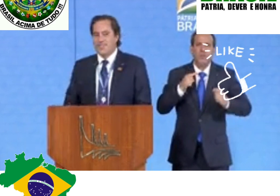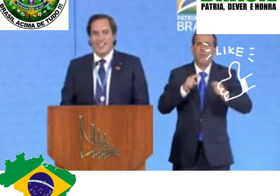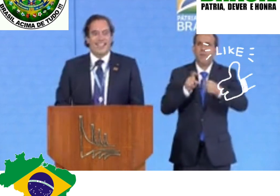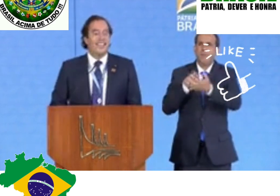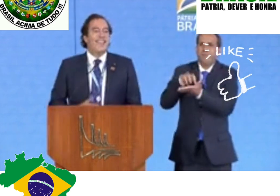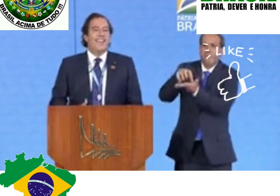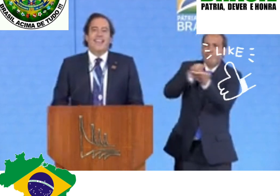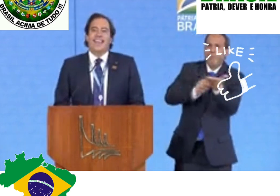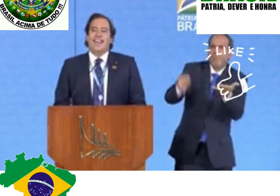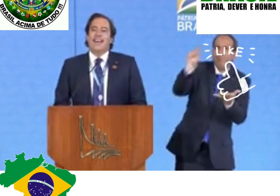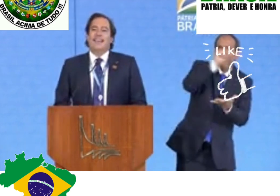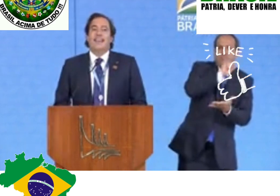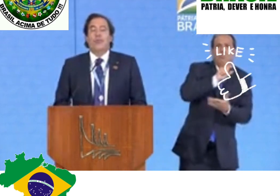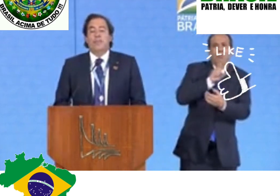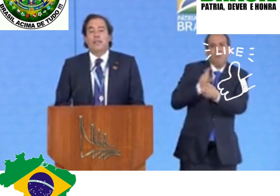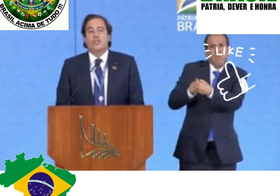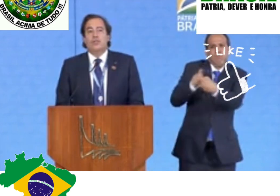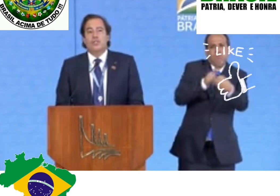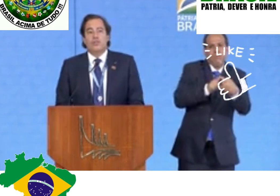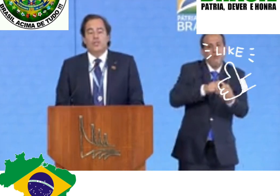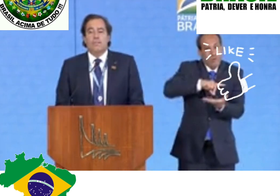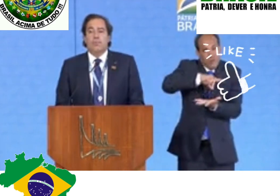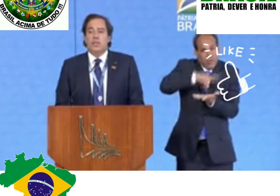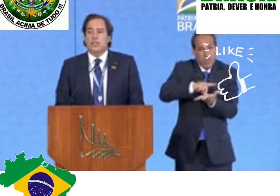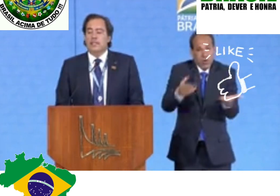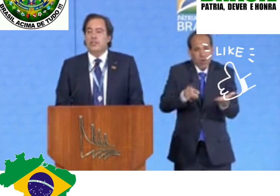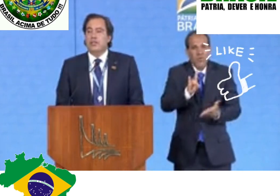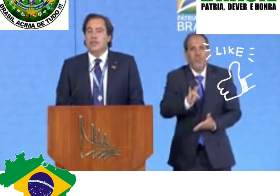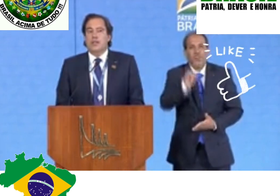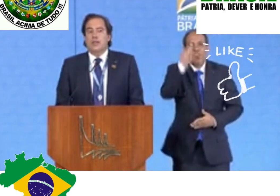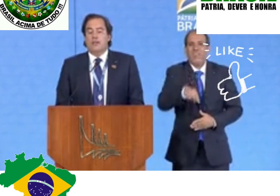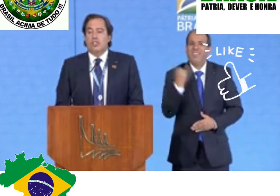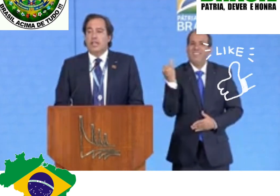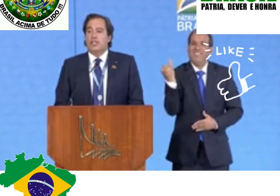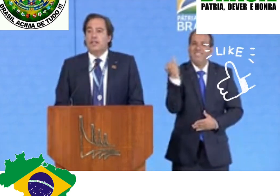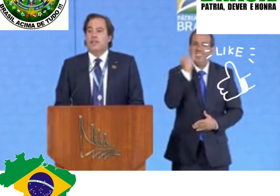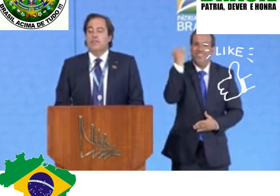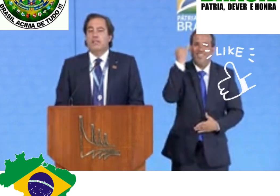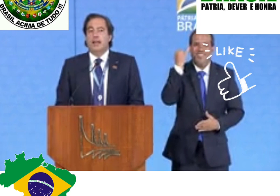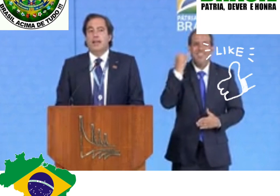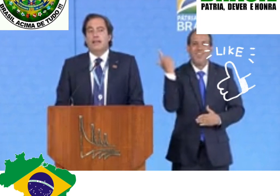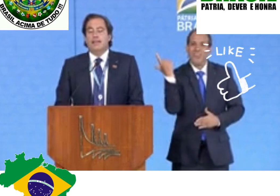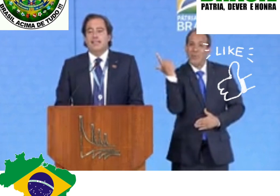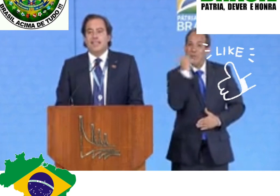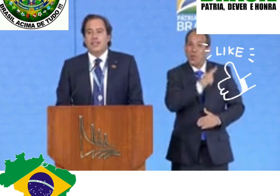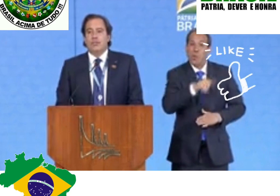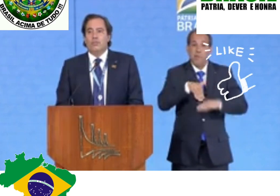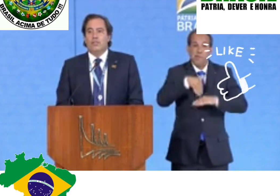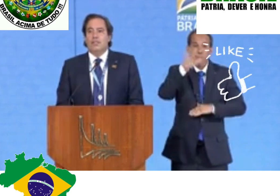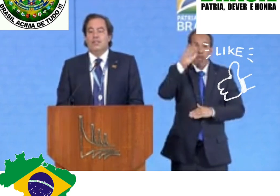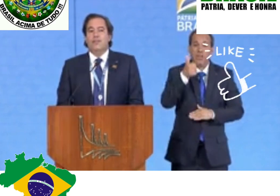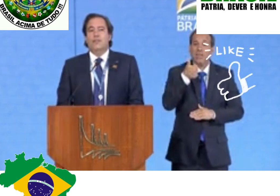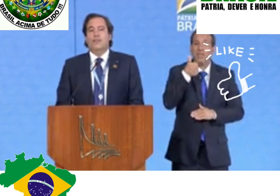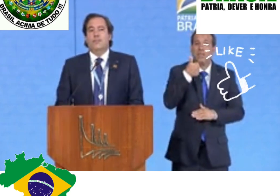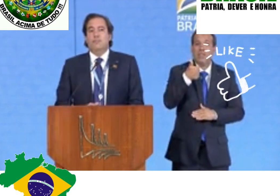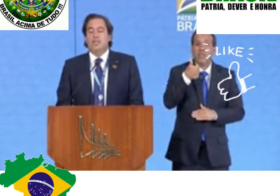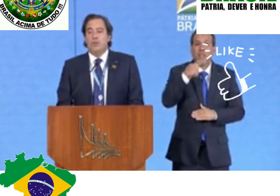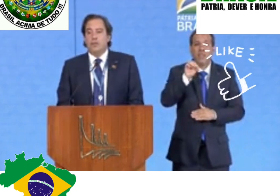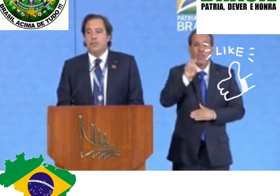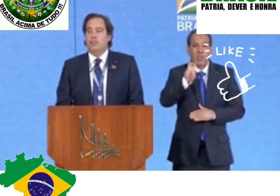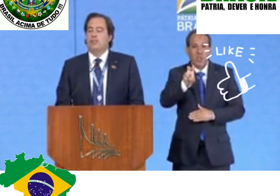ficar emocionado. E realmente hoje é um dia importante. Nós já chegamos a